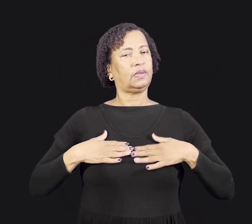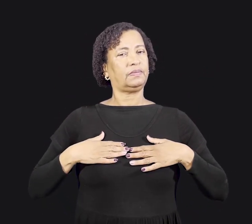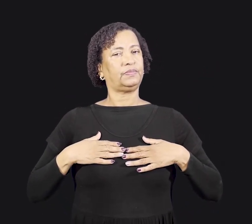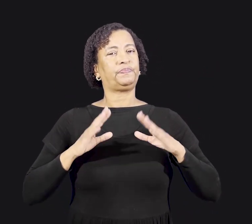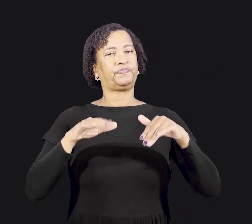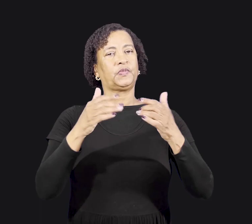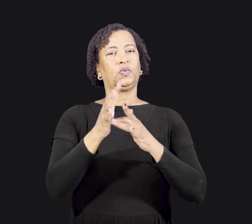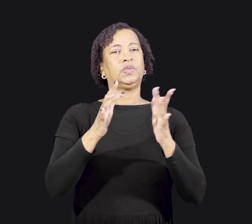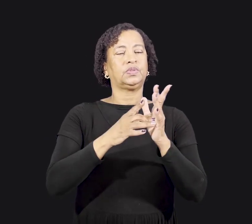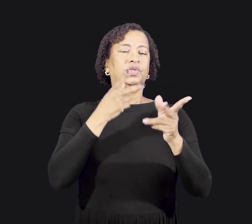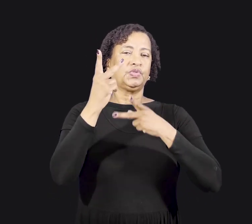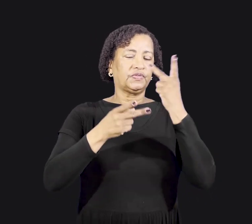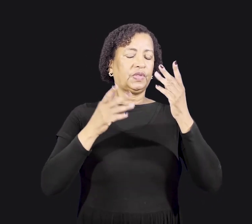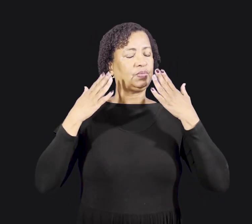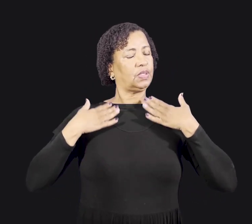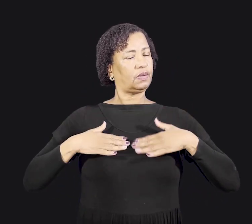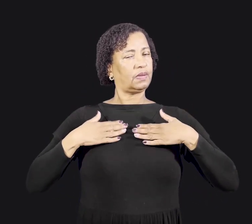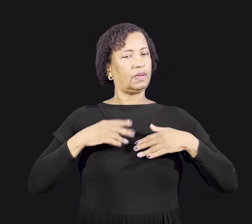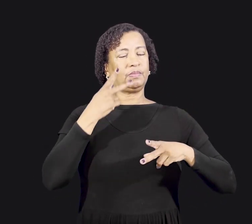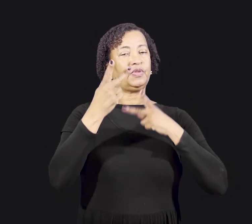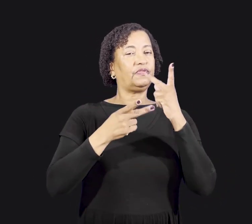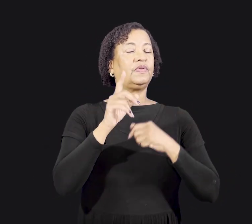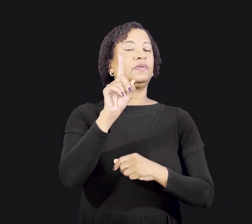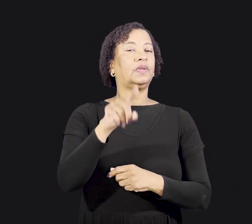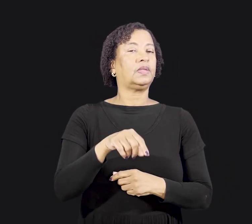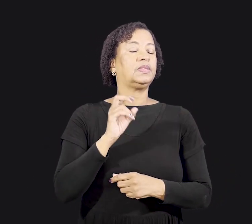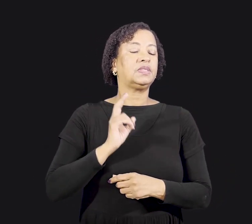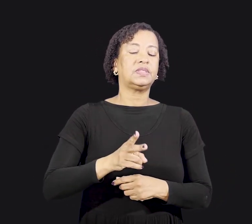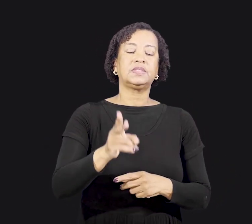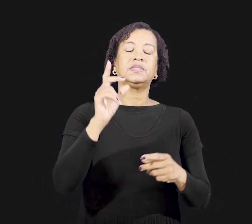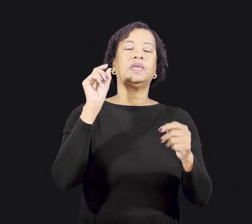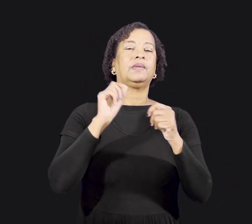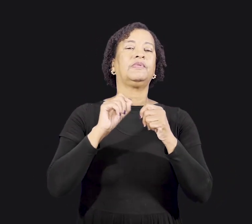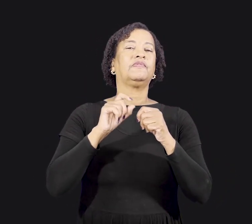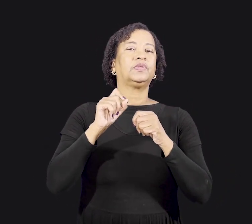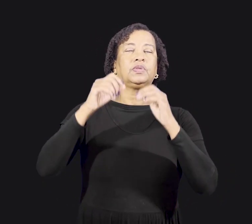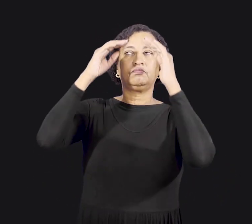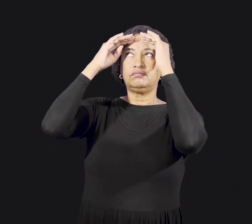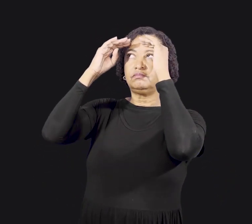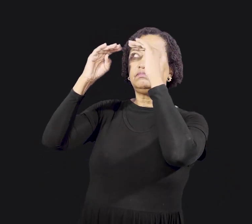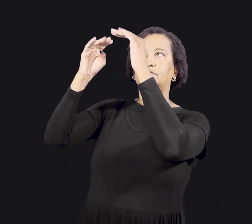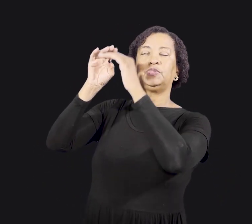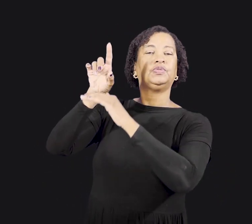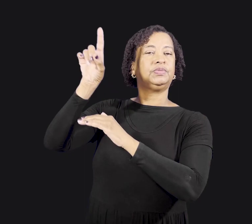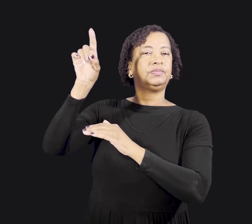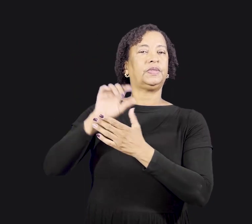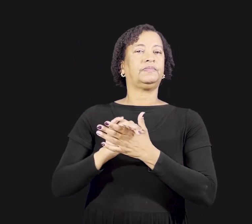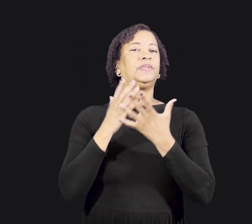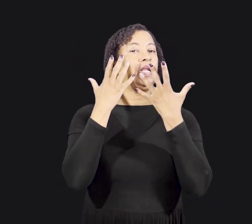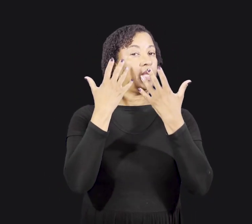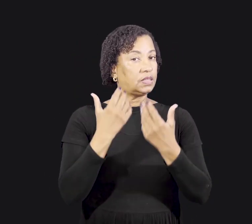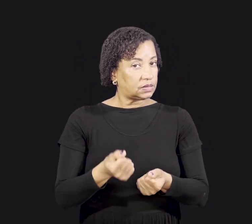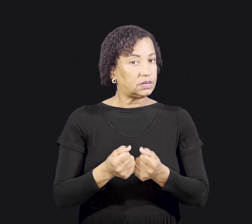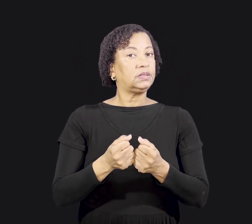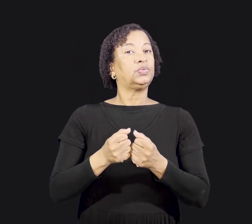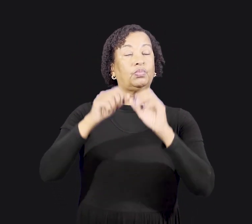manso. Quando Jesus disse que era manso, ele quis dizer que sempre faz o que agrada ao Pai. Jesus aceitou o jugo do Pai.